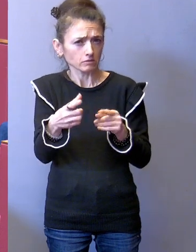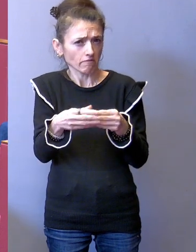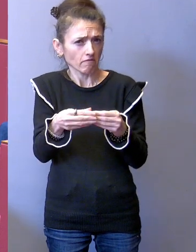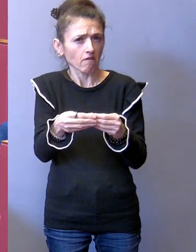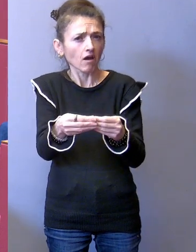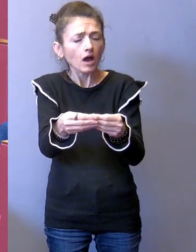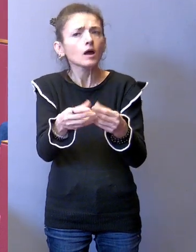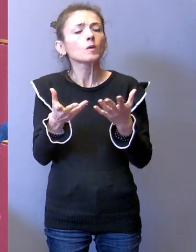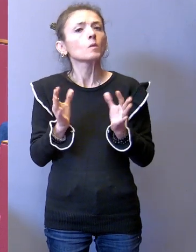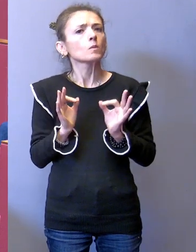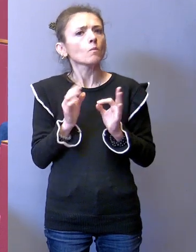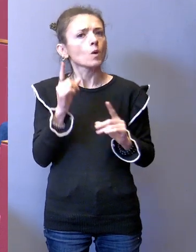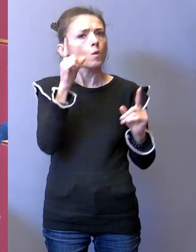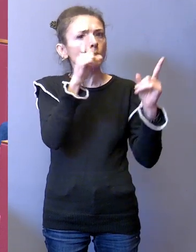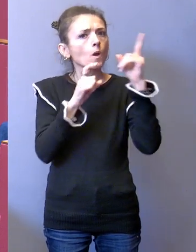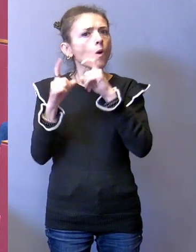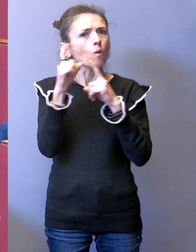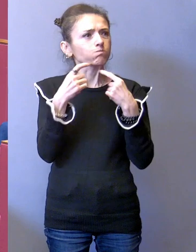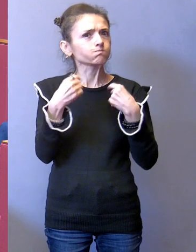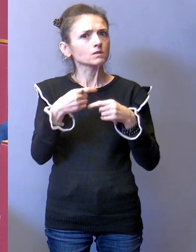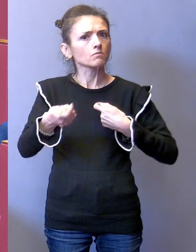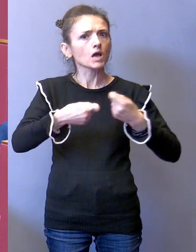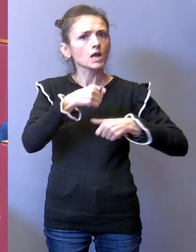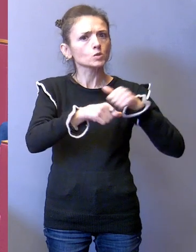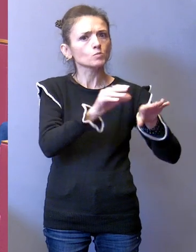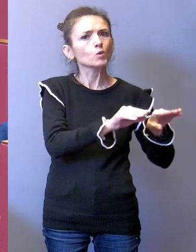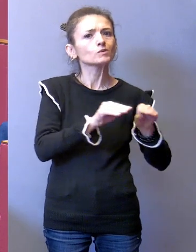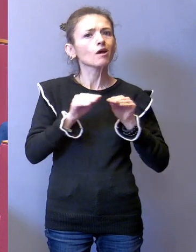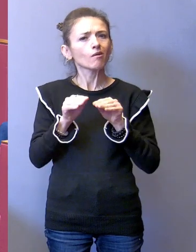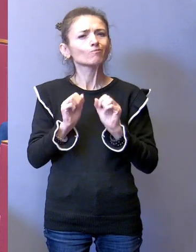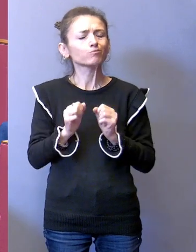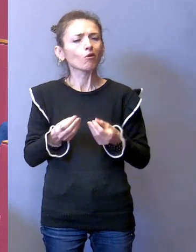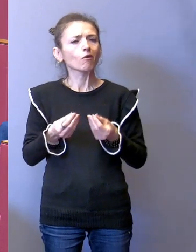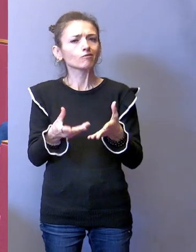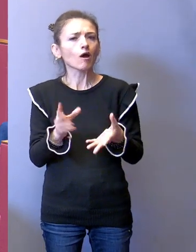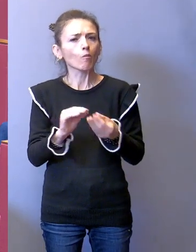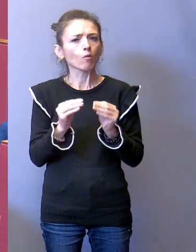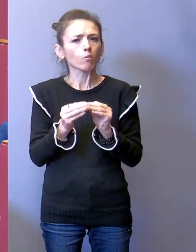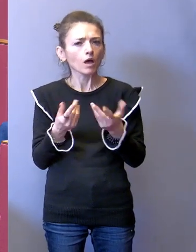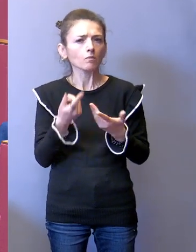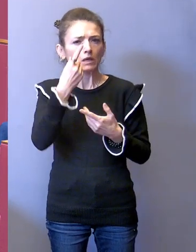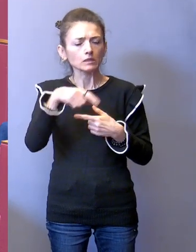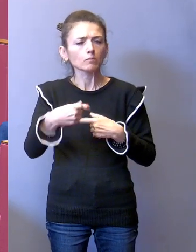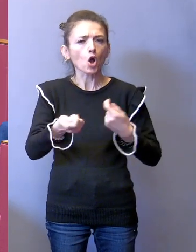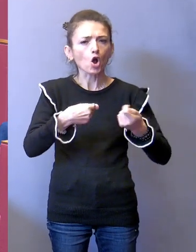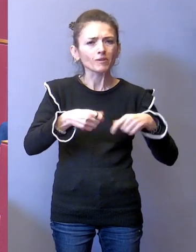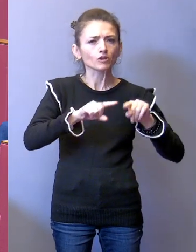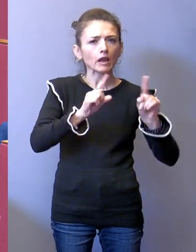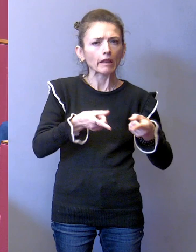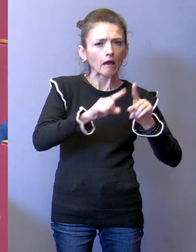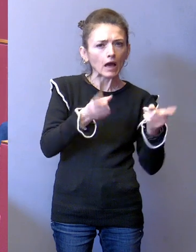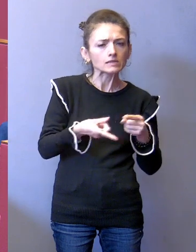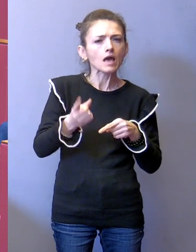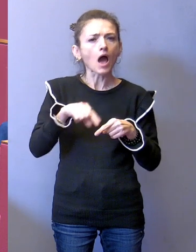relativamente a questo spostamento che comporterebbe delle problematiche di tipo crediamo commerciale e altrettanto dal punto di vista